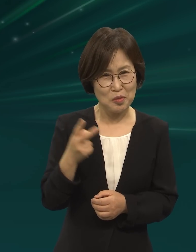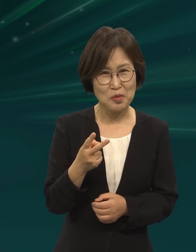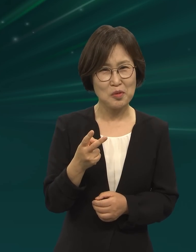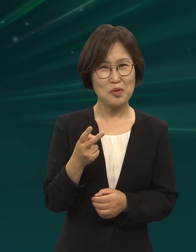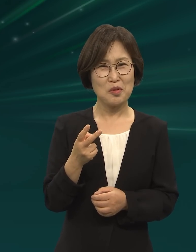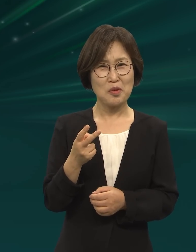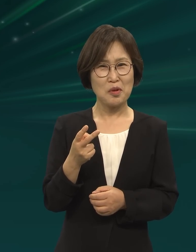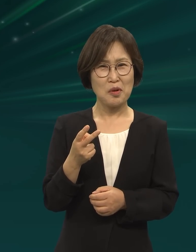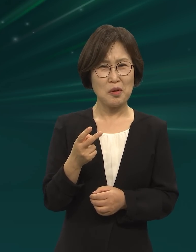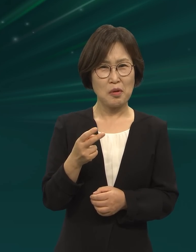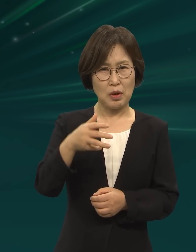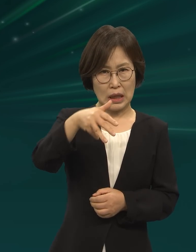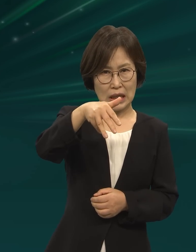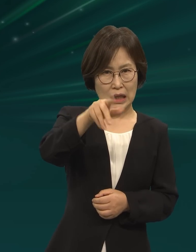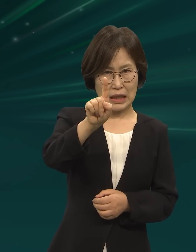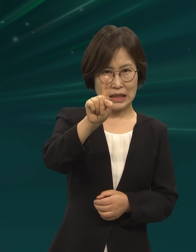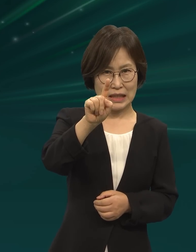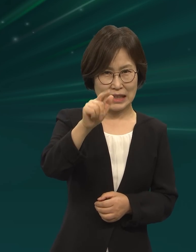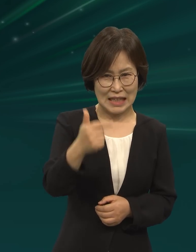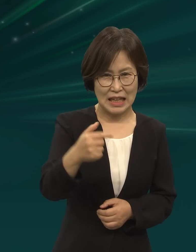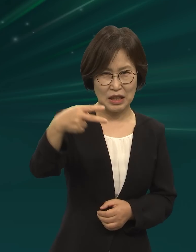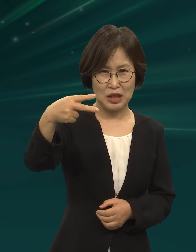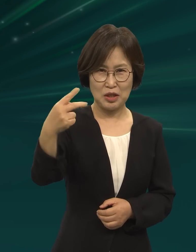있었습니다. 찬돈